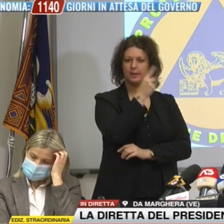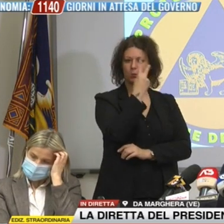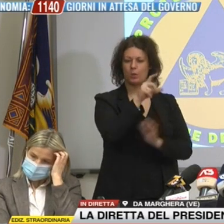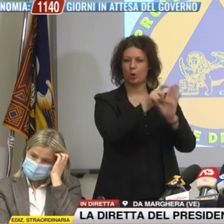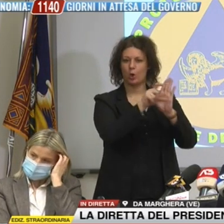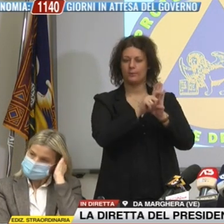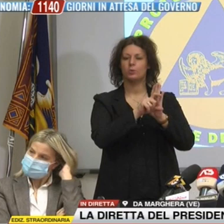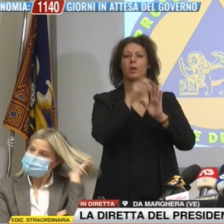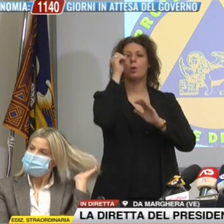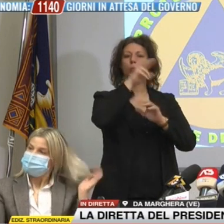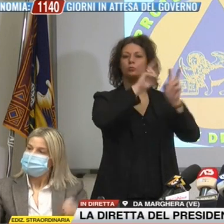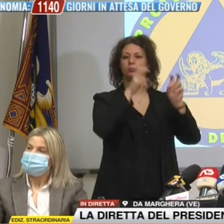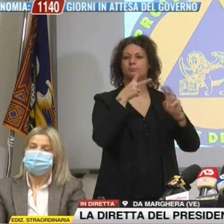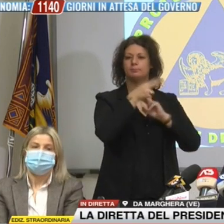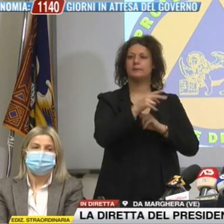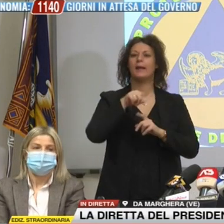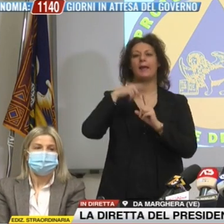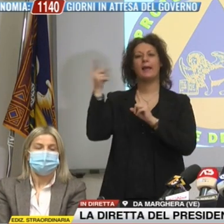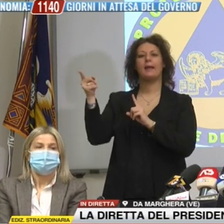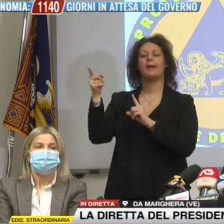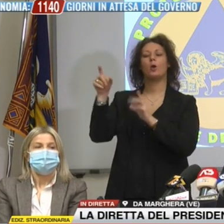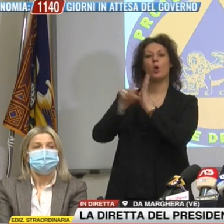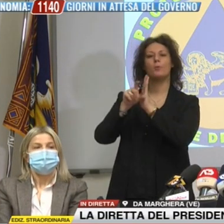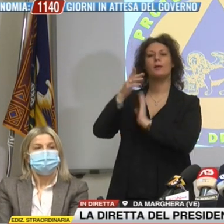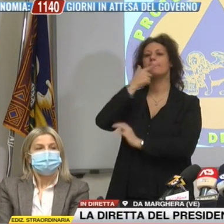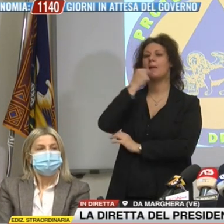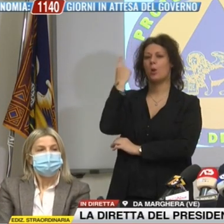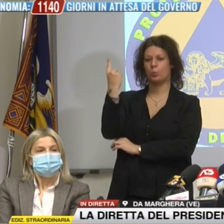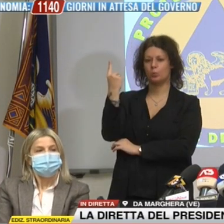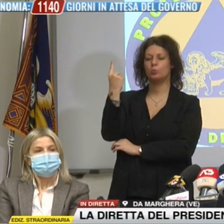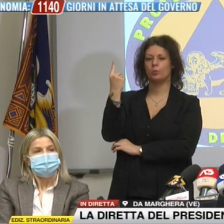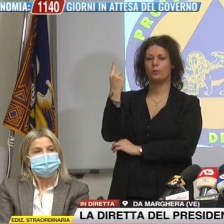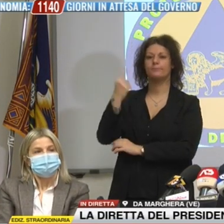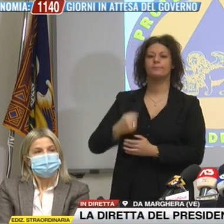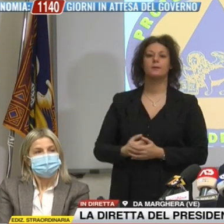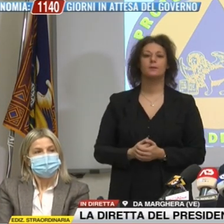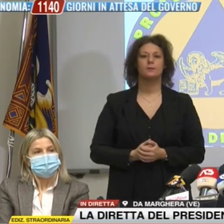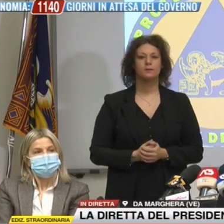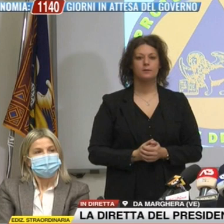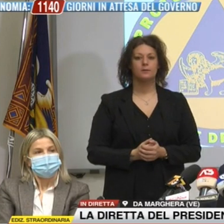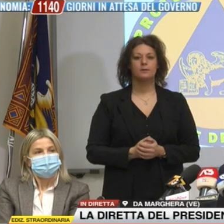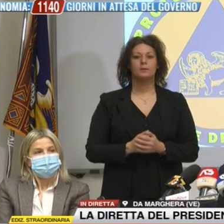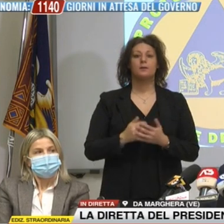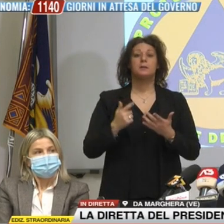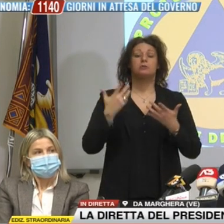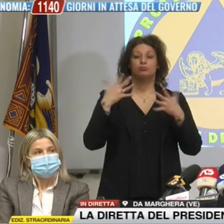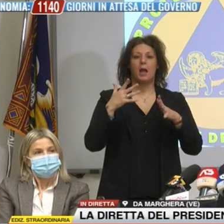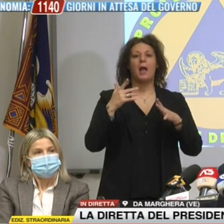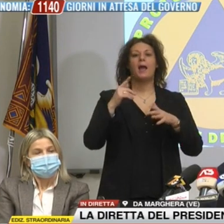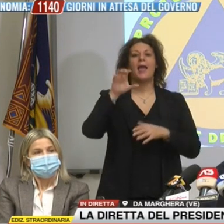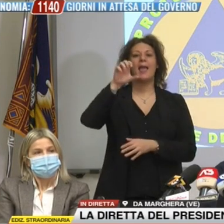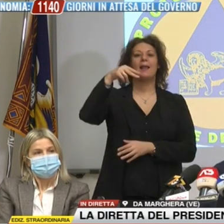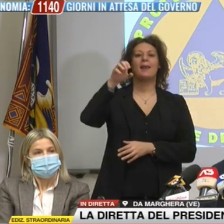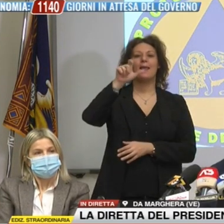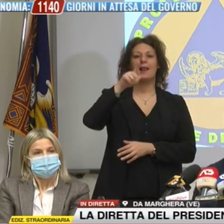e 300 in provincia di Belluno, sono già rientrate a circa 1.000 e per il primo pomeriggio Enel conta di